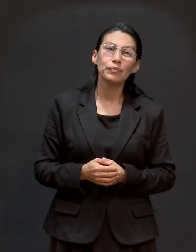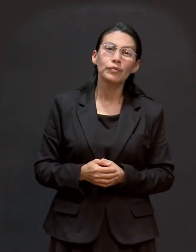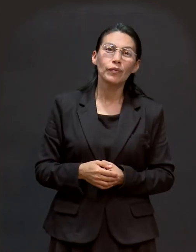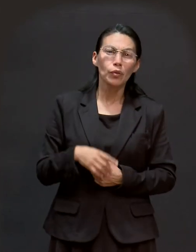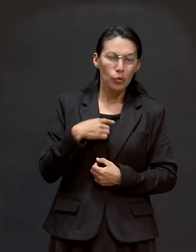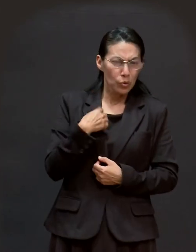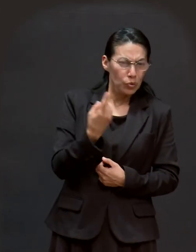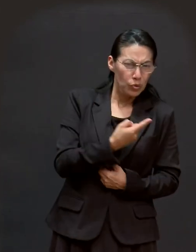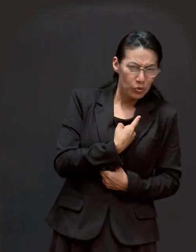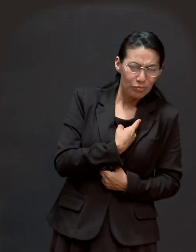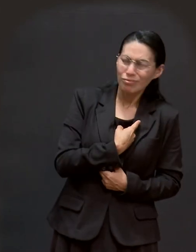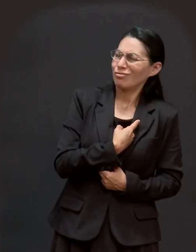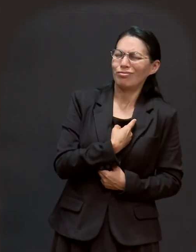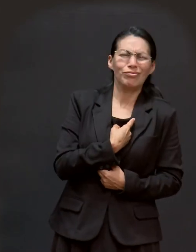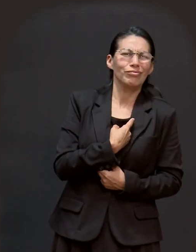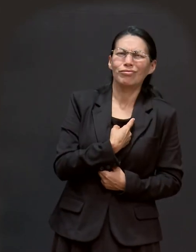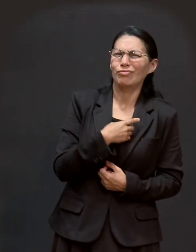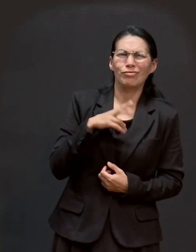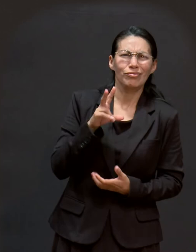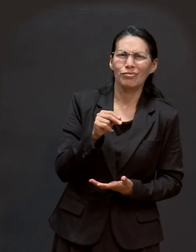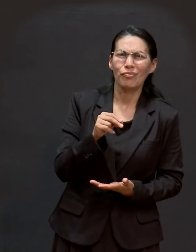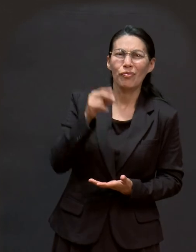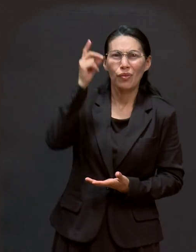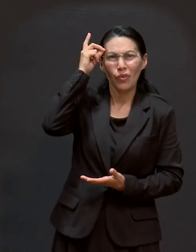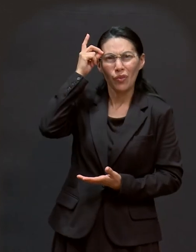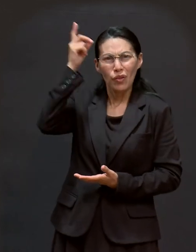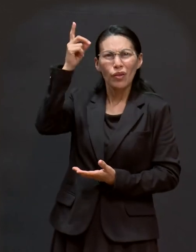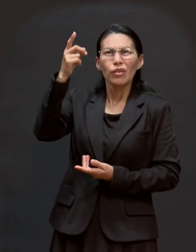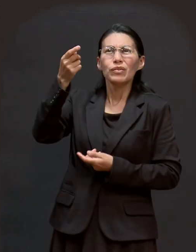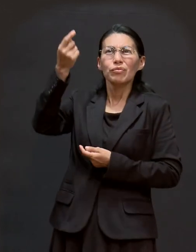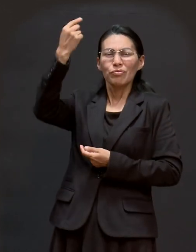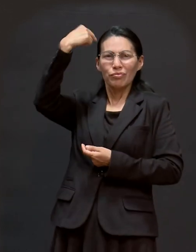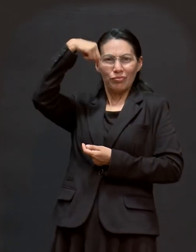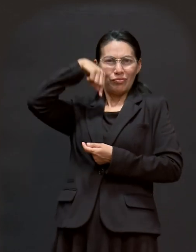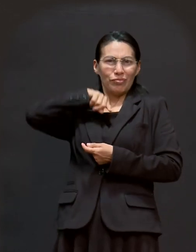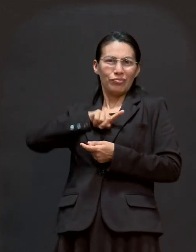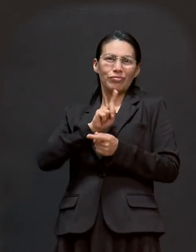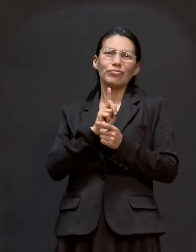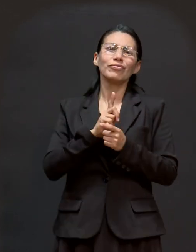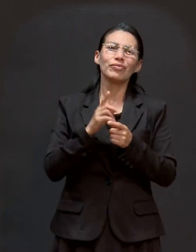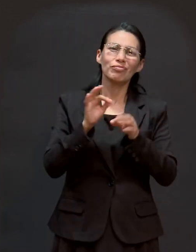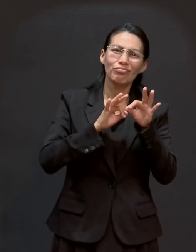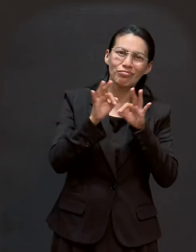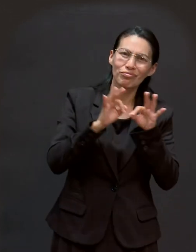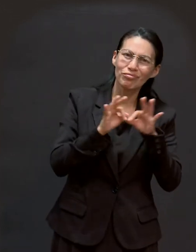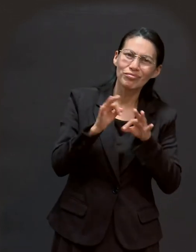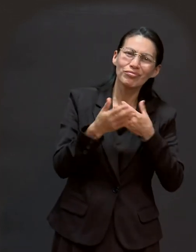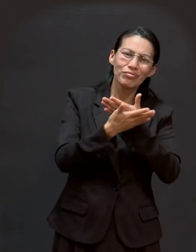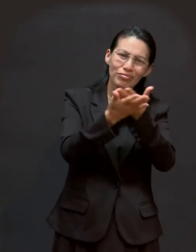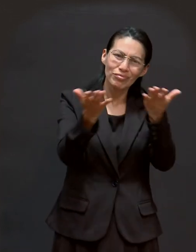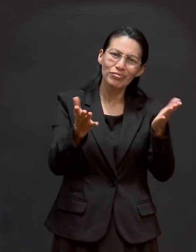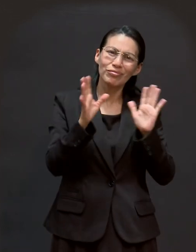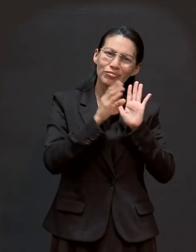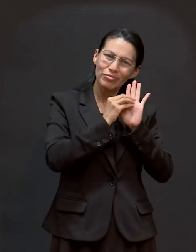somos nosotros es dios que actúa a través de nosotros por nosotros y para su